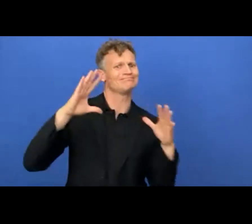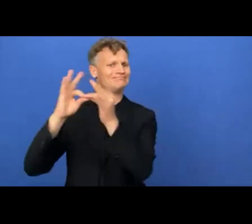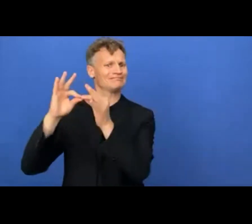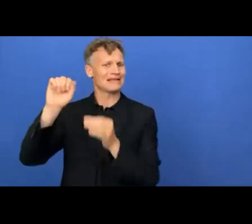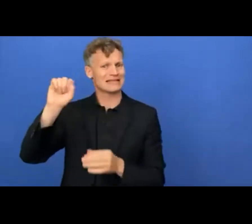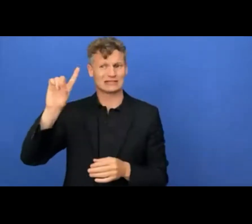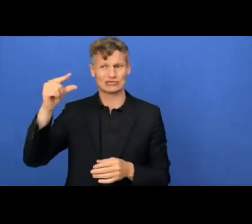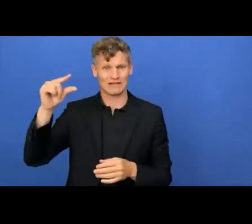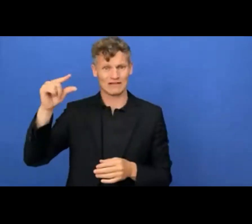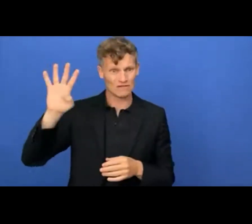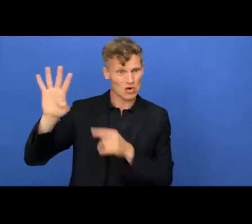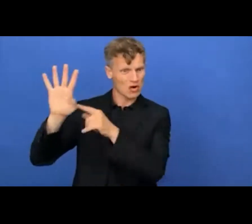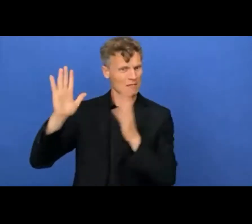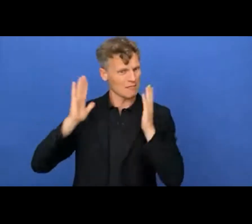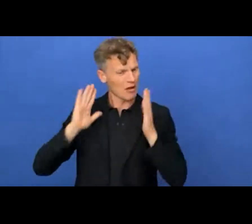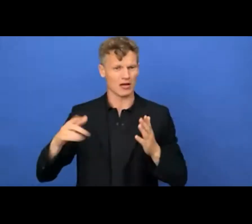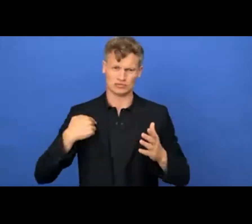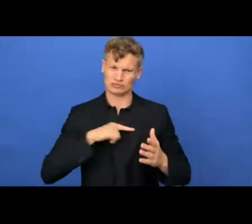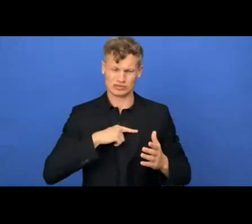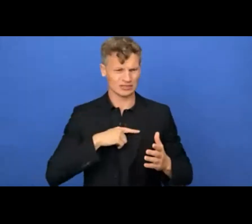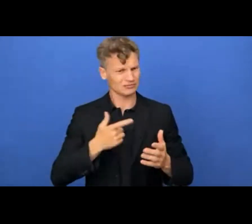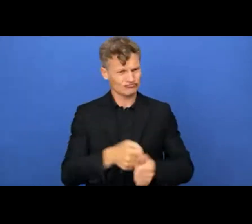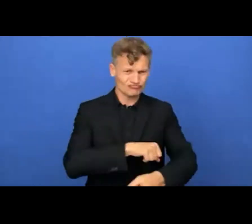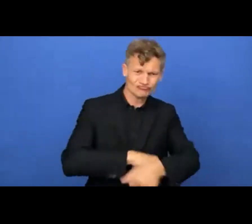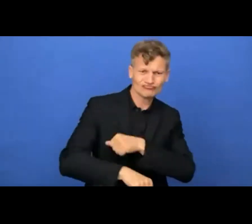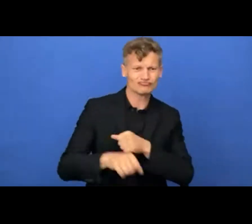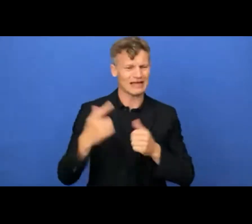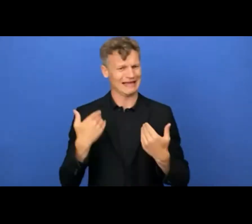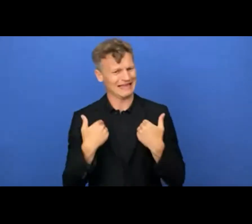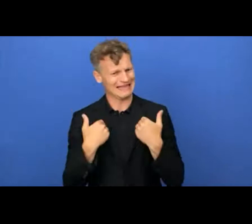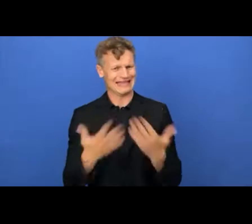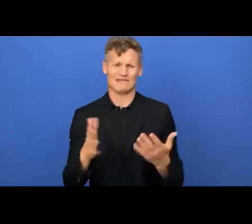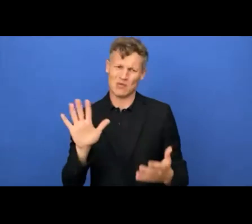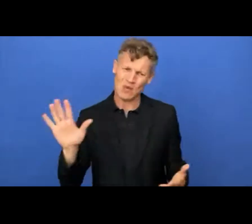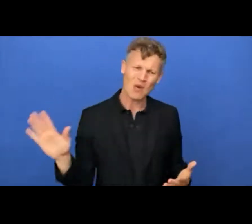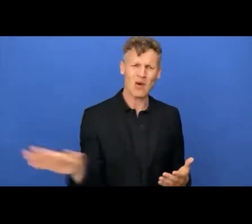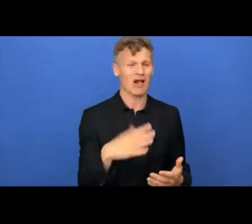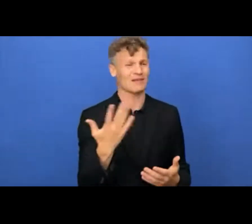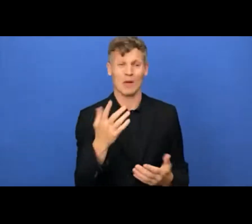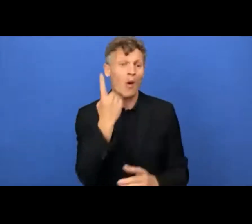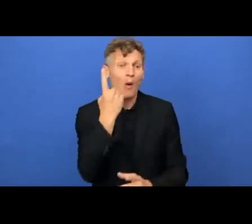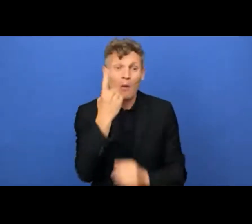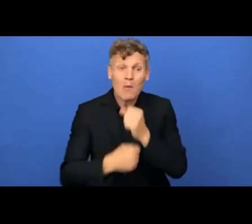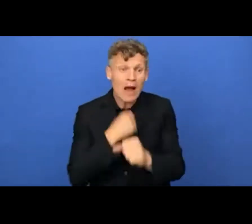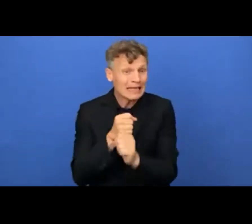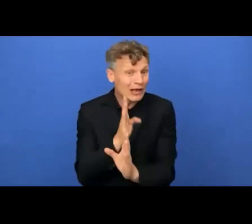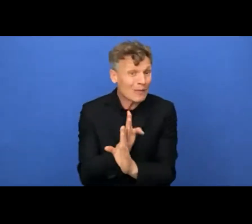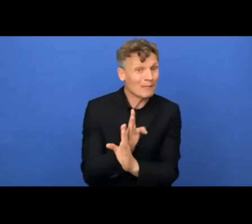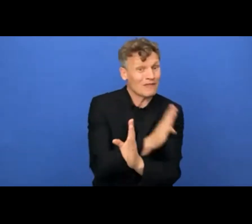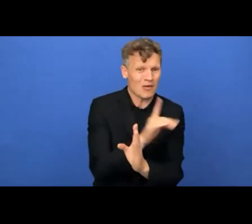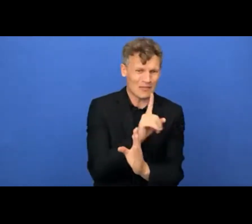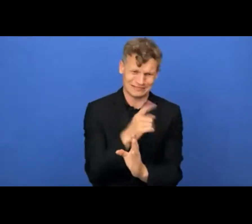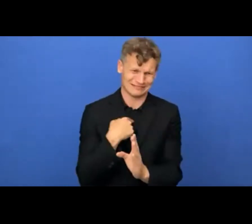entrons dans la dernière décennie du programme 2030 il y a notamment l'objectif d'avoir au moins un an